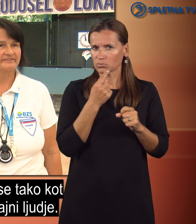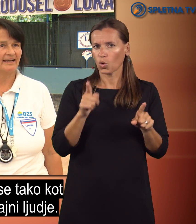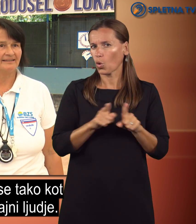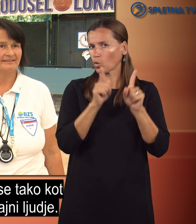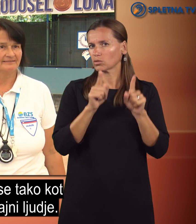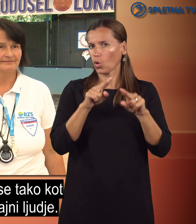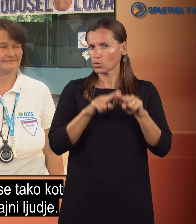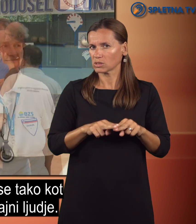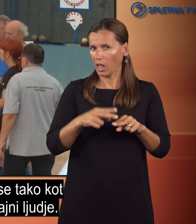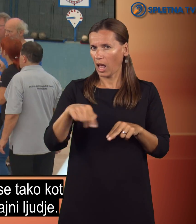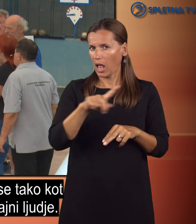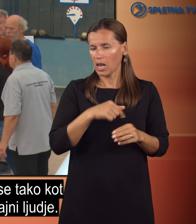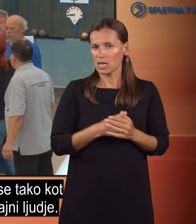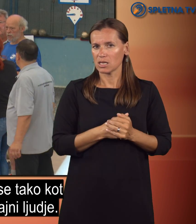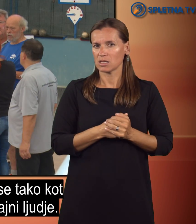vsi ostali